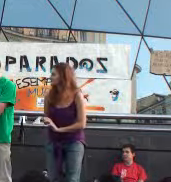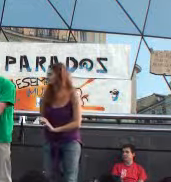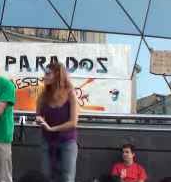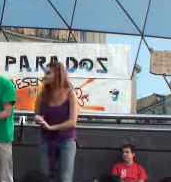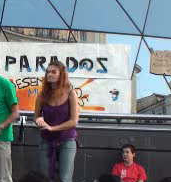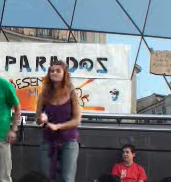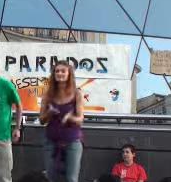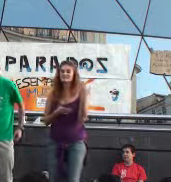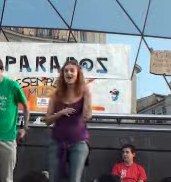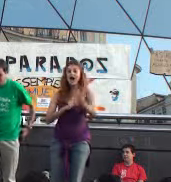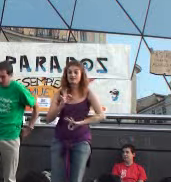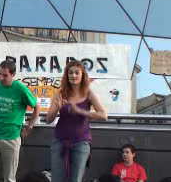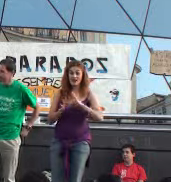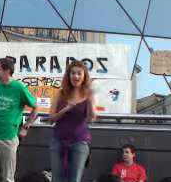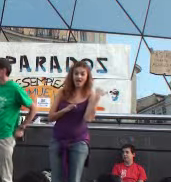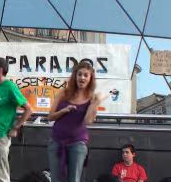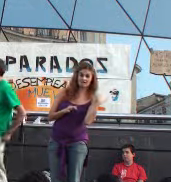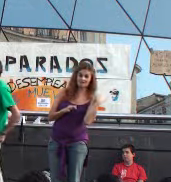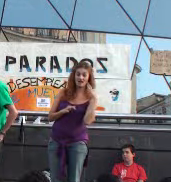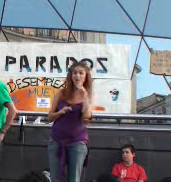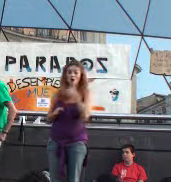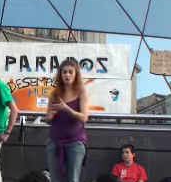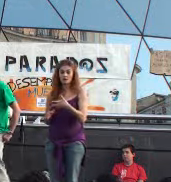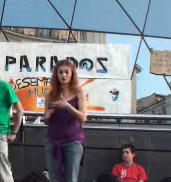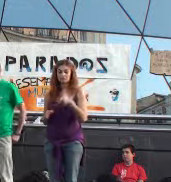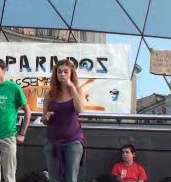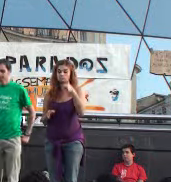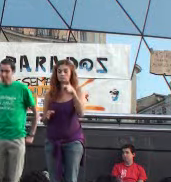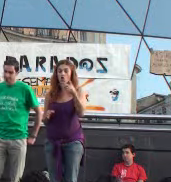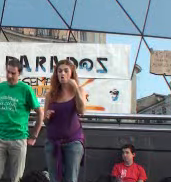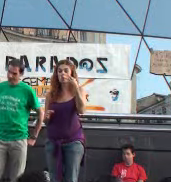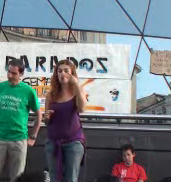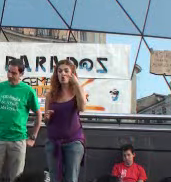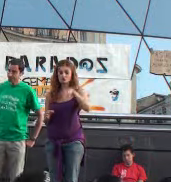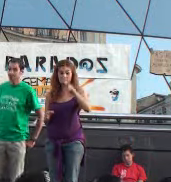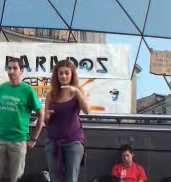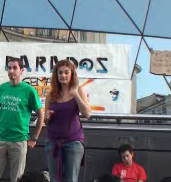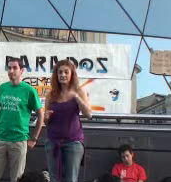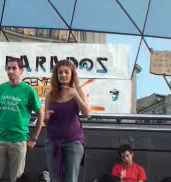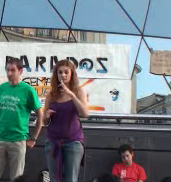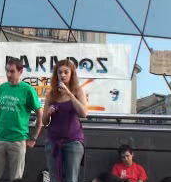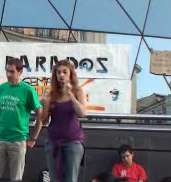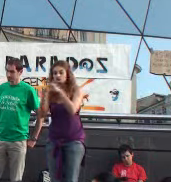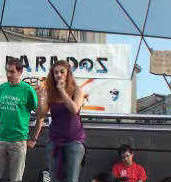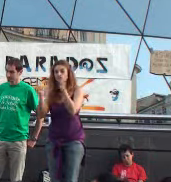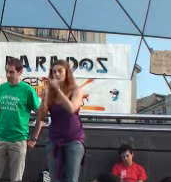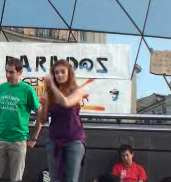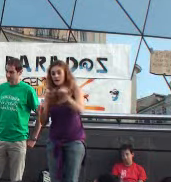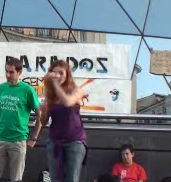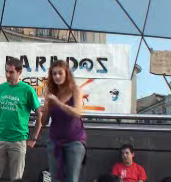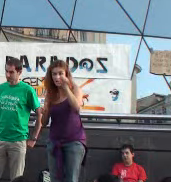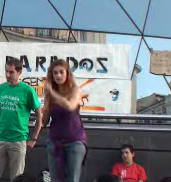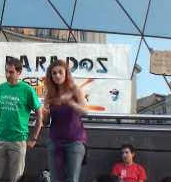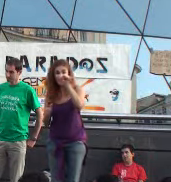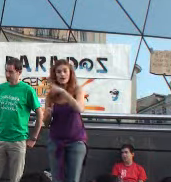Desde la anterior asamblea han transcurrido 2 meses de reuniones semanales, hasta que la evolución del proyecto en marcha ha hecho